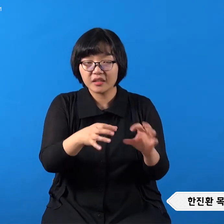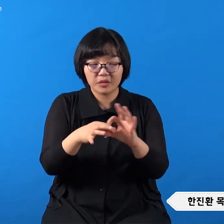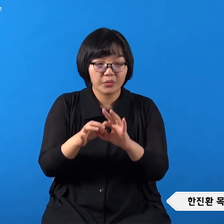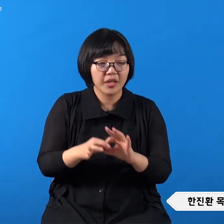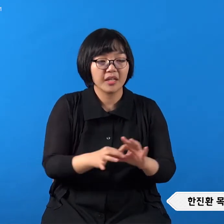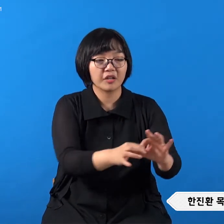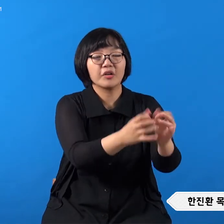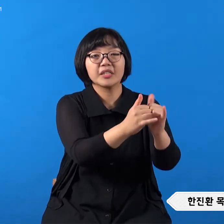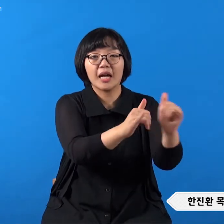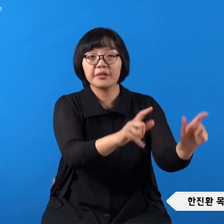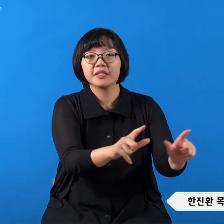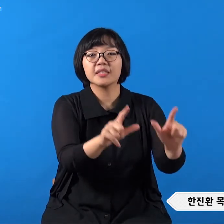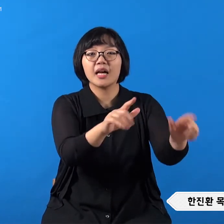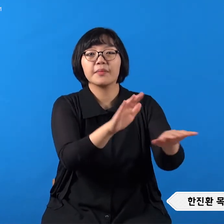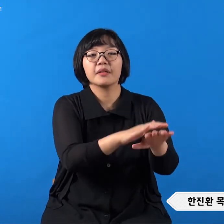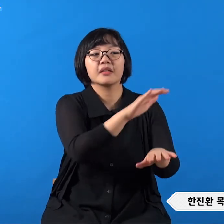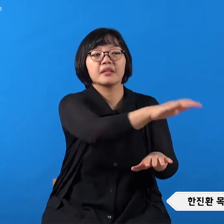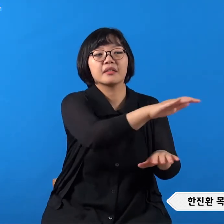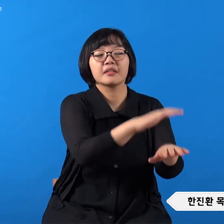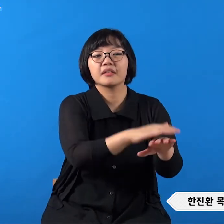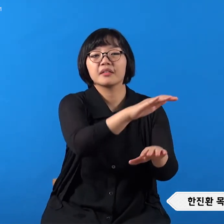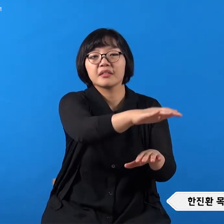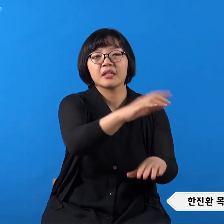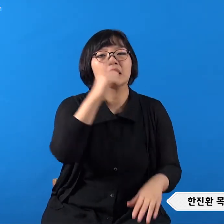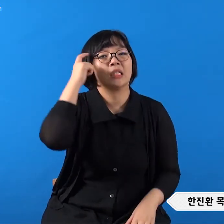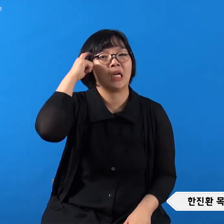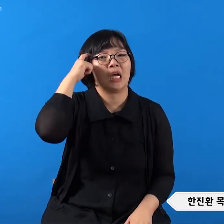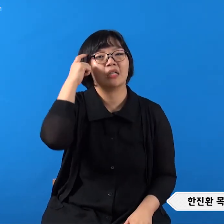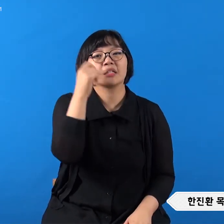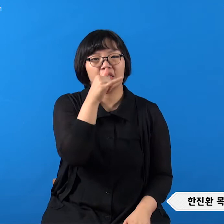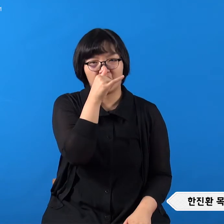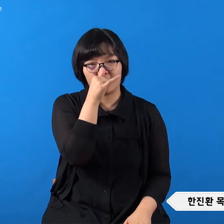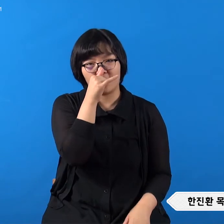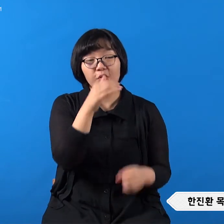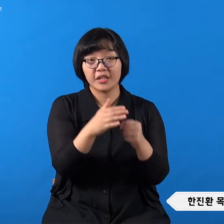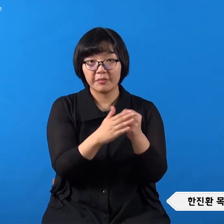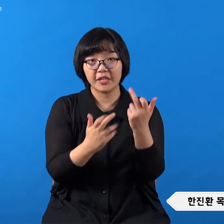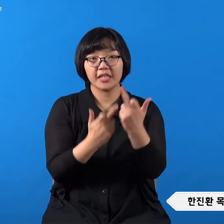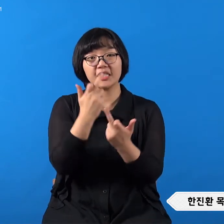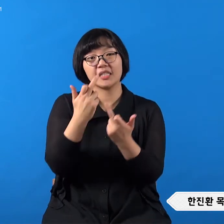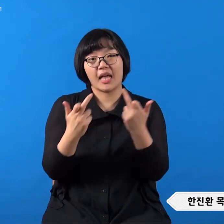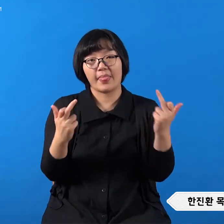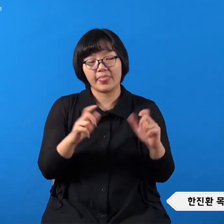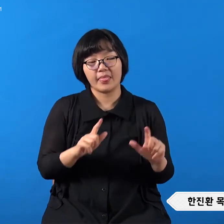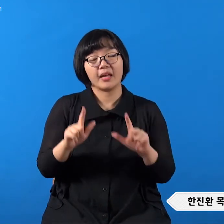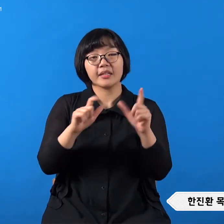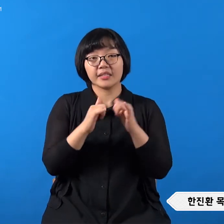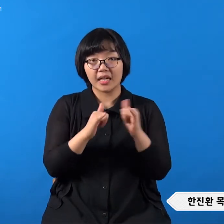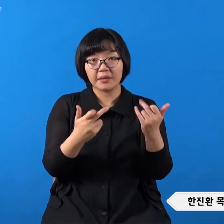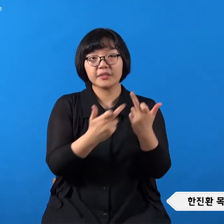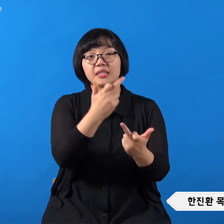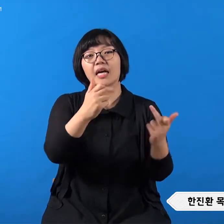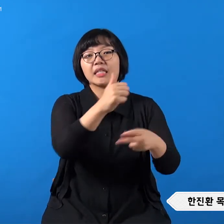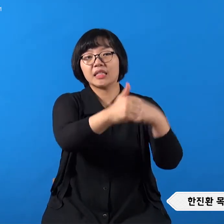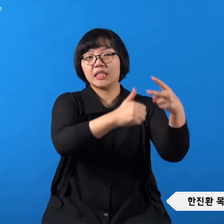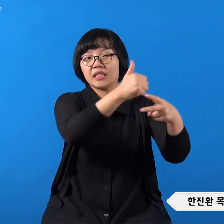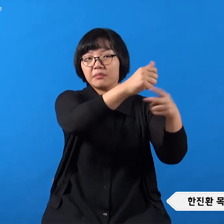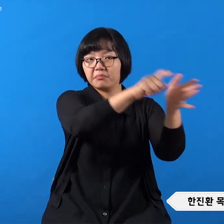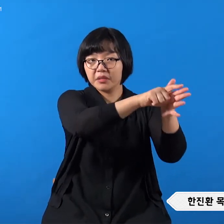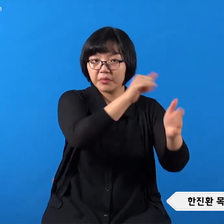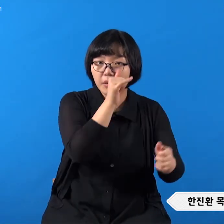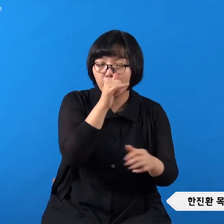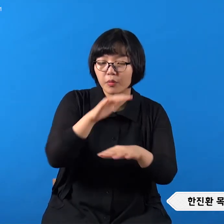좌우한다고 믿었습니다. 미신이지요. 그래서 산에 사는 사람들은 산의 신을 믿었고 농사